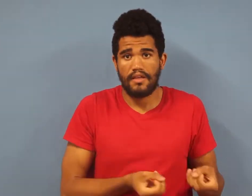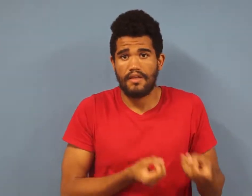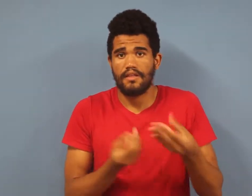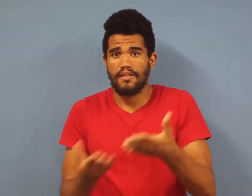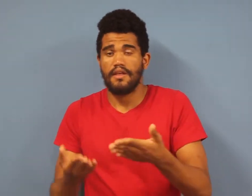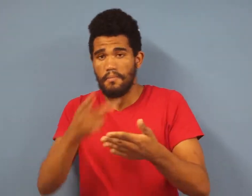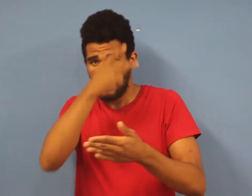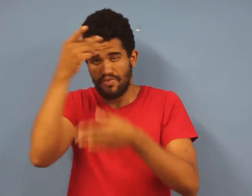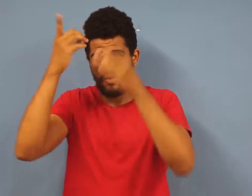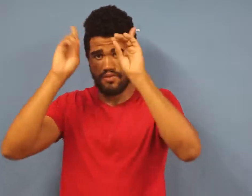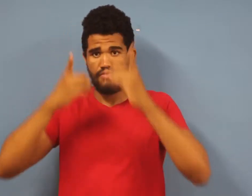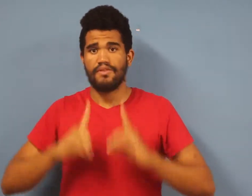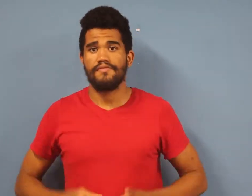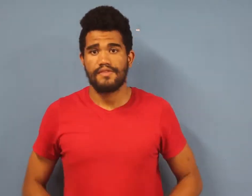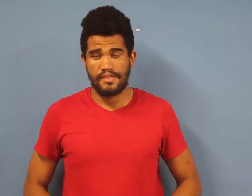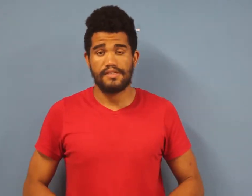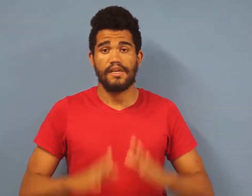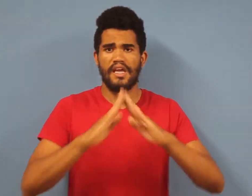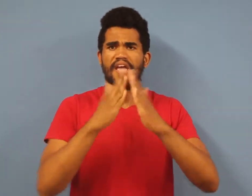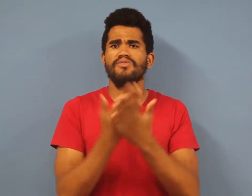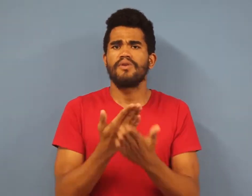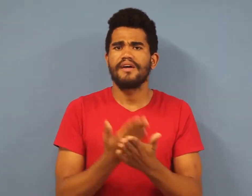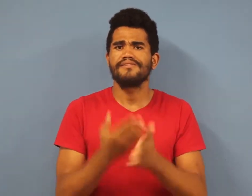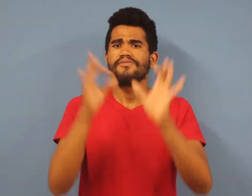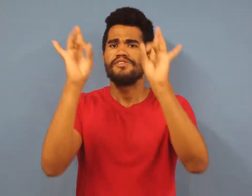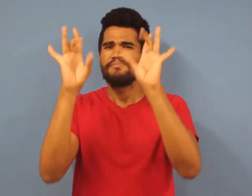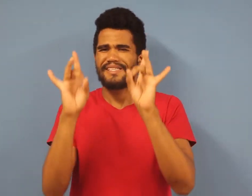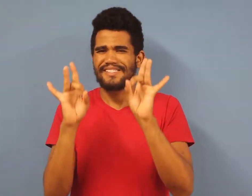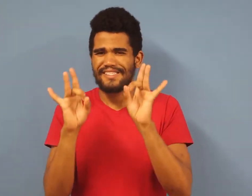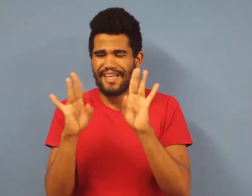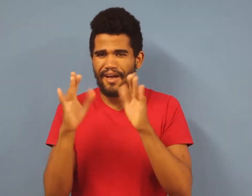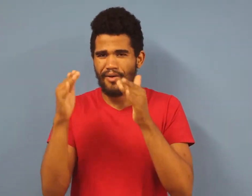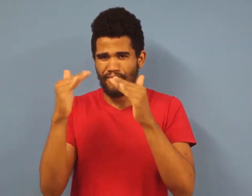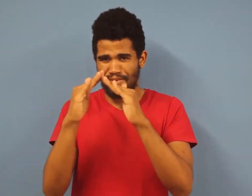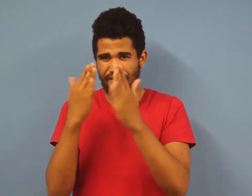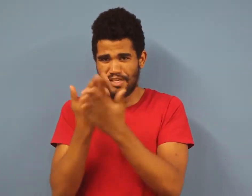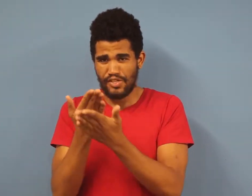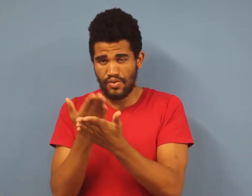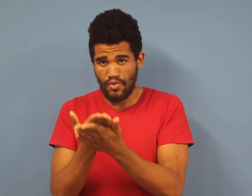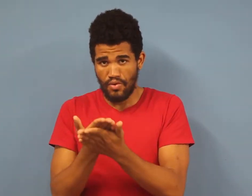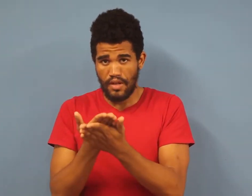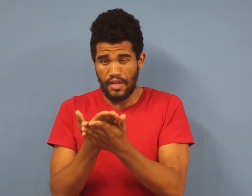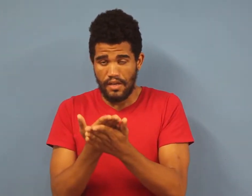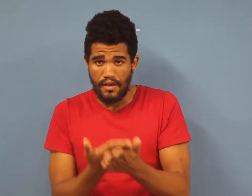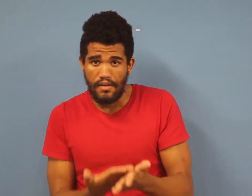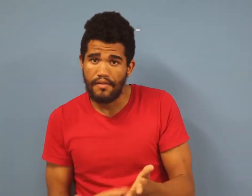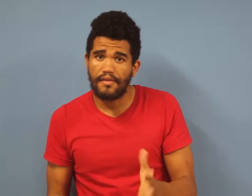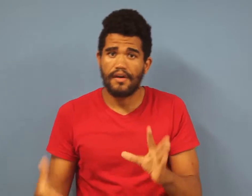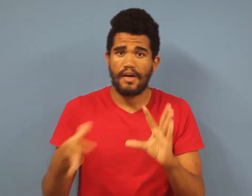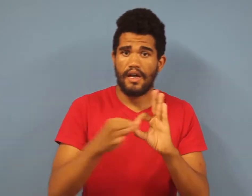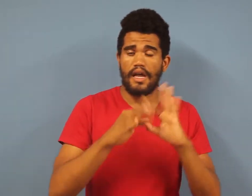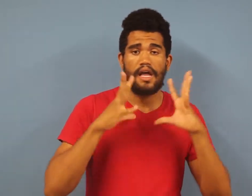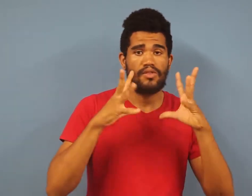educação especial transformou-se em modalidade de ensino transversal a todos os níveis, etapas e